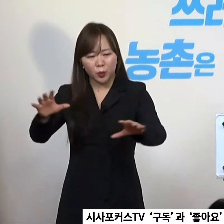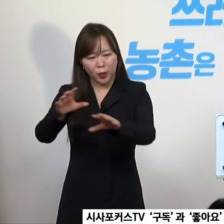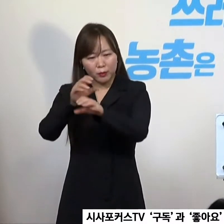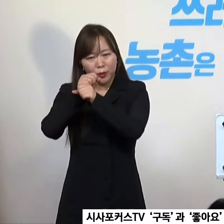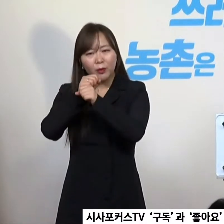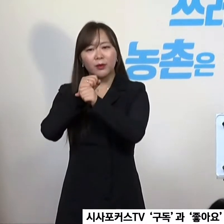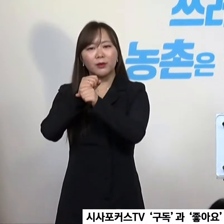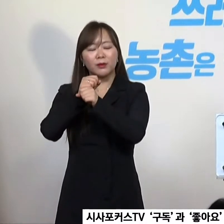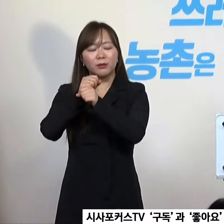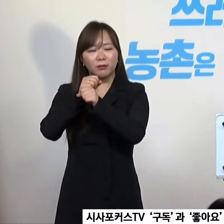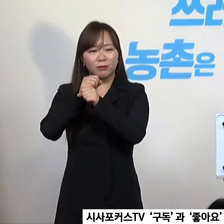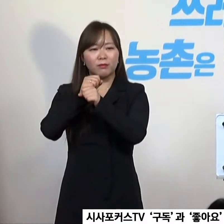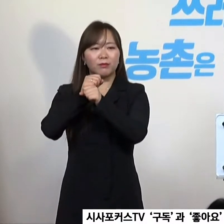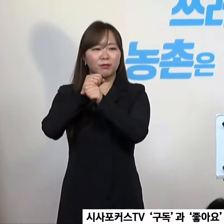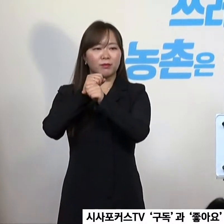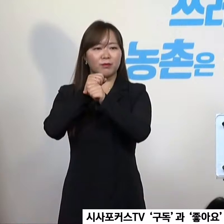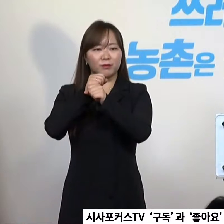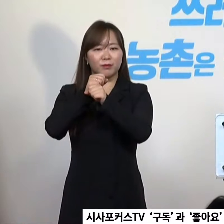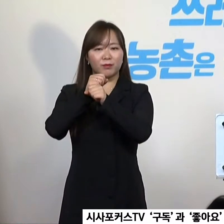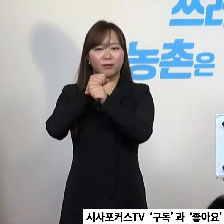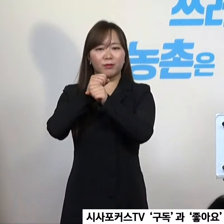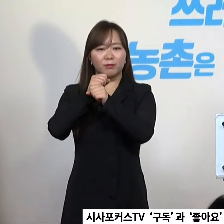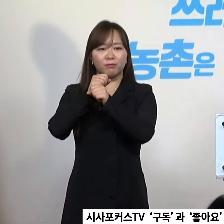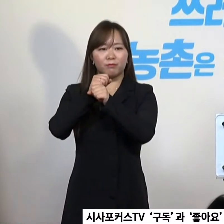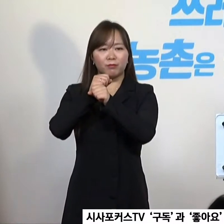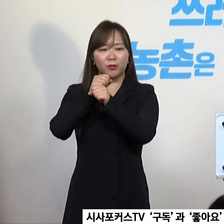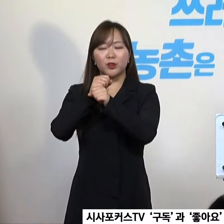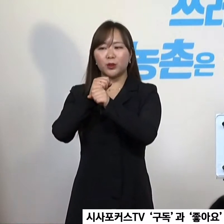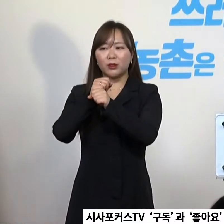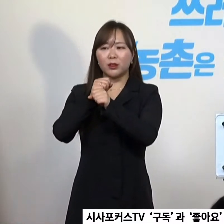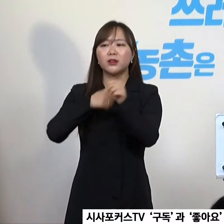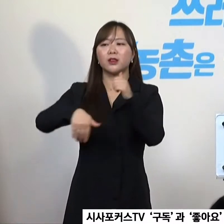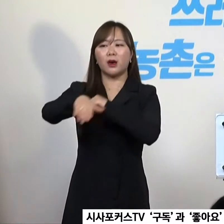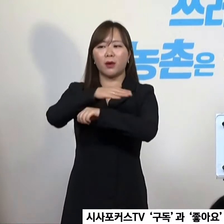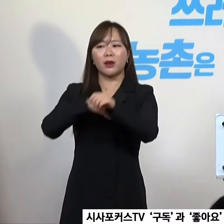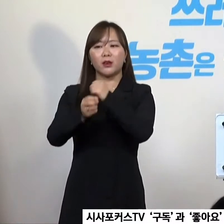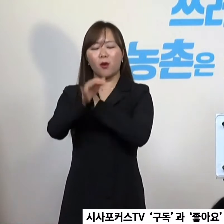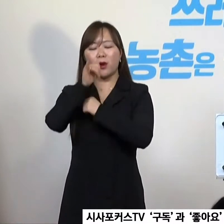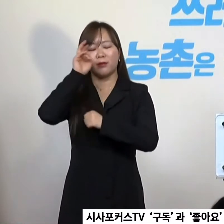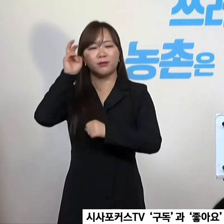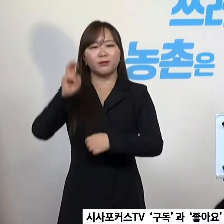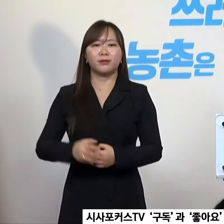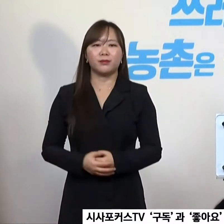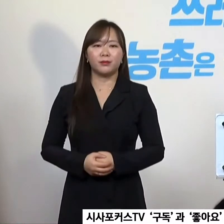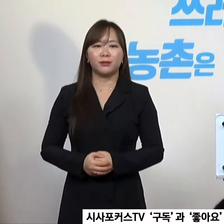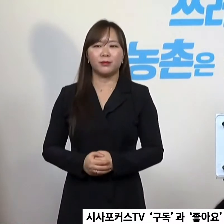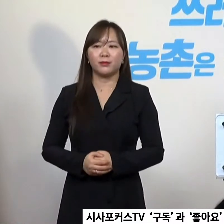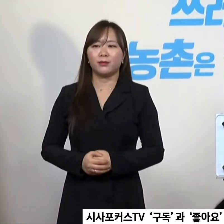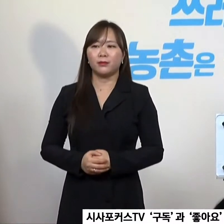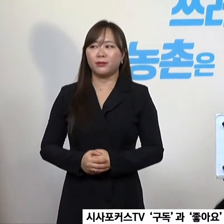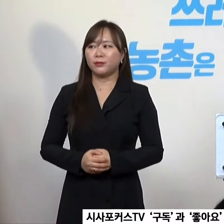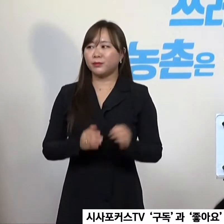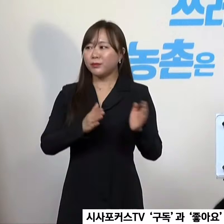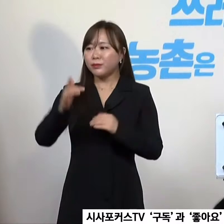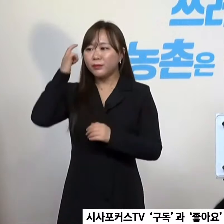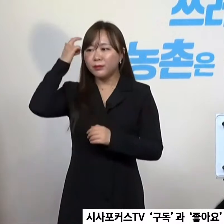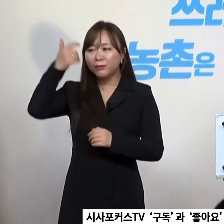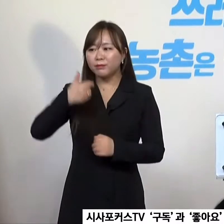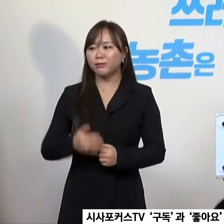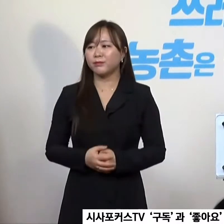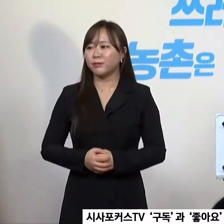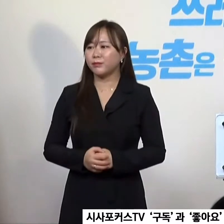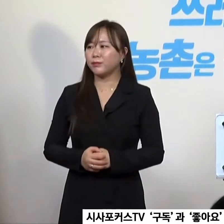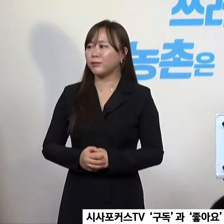종합적으로 다 작용한 것이 아닌가 그렇게 보고 있습니다. 네, 다음 질문